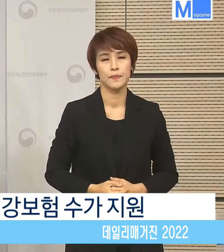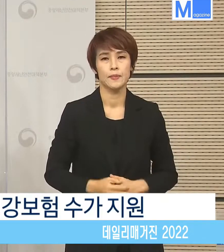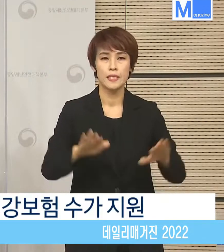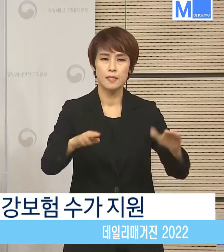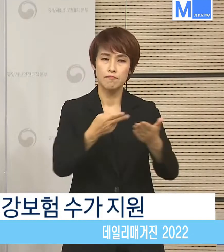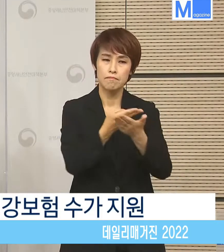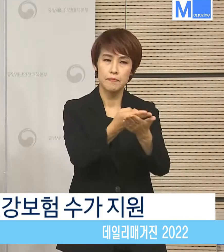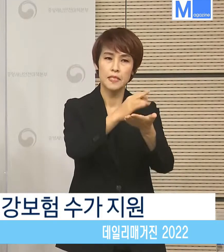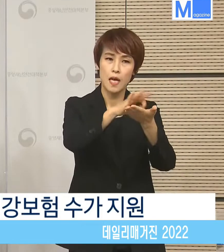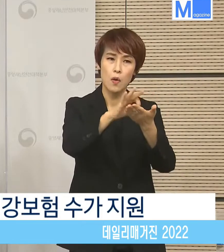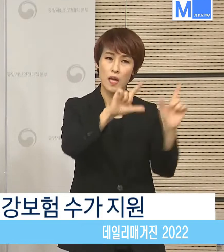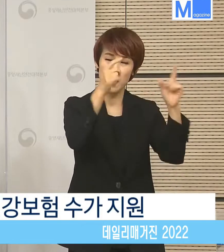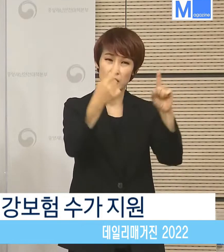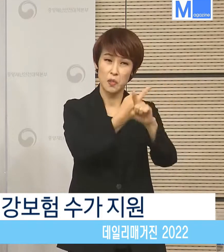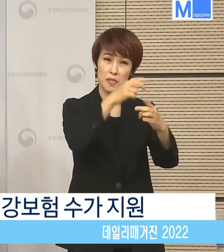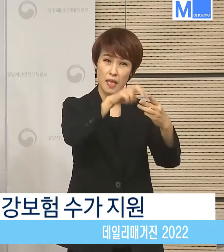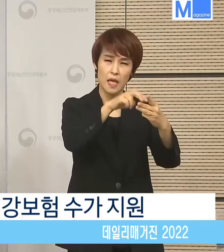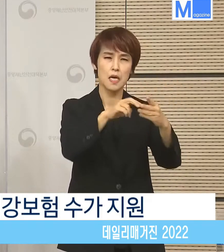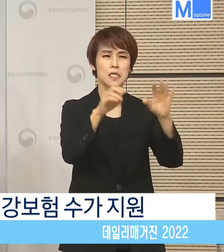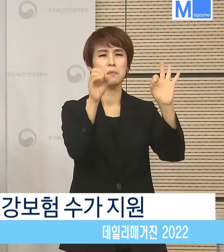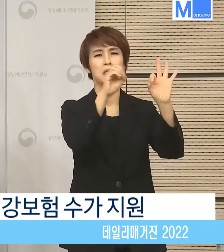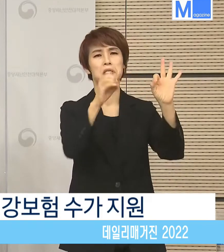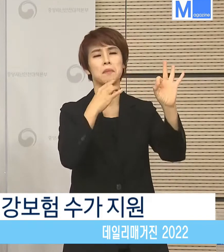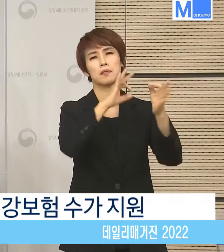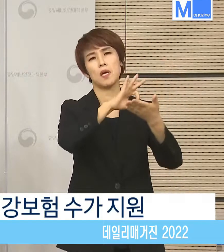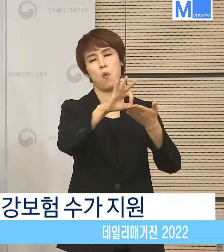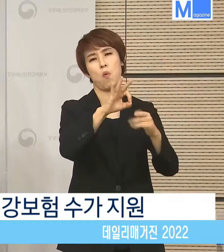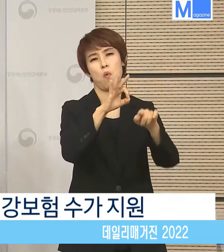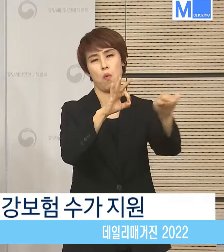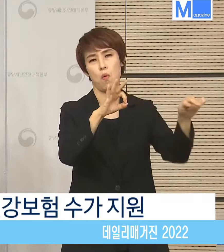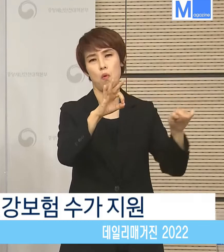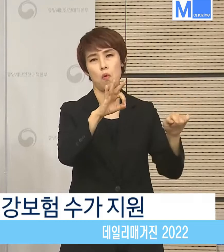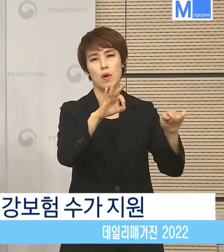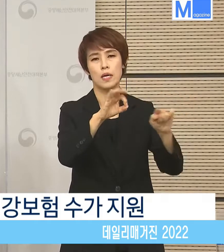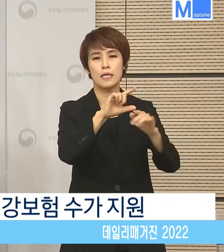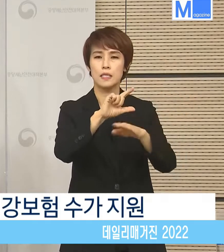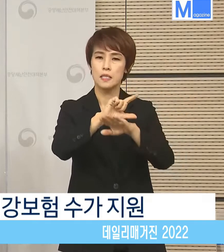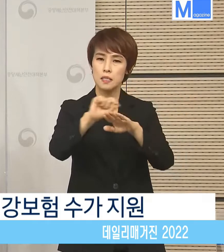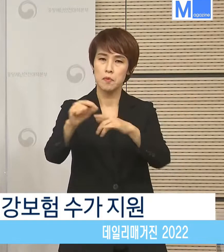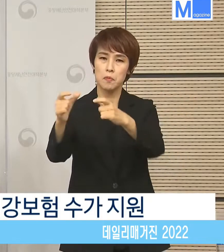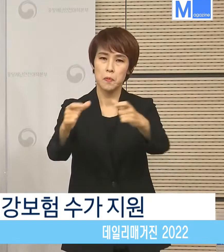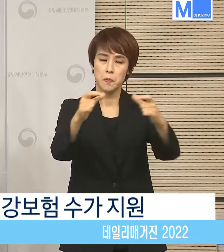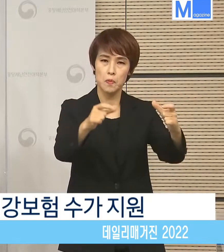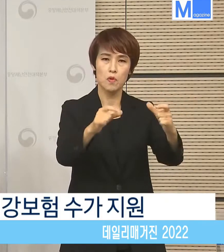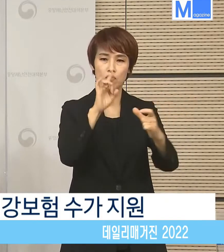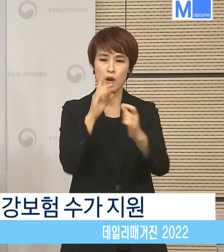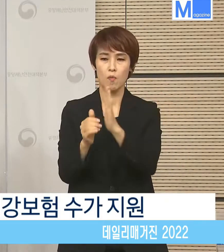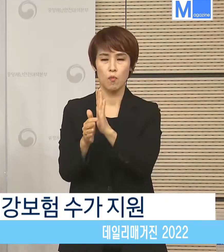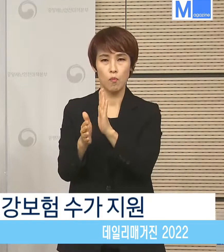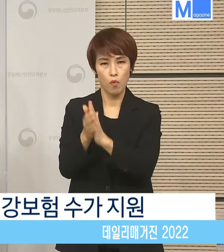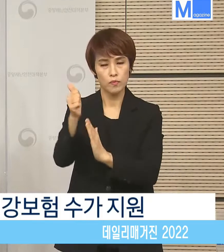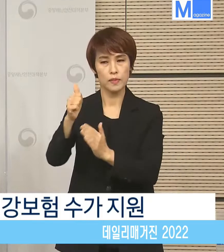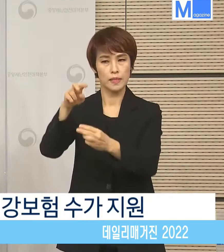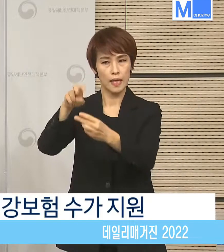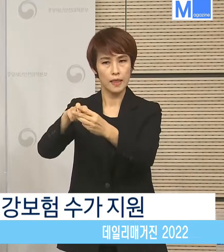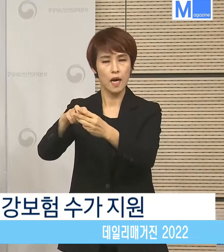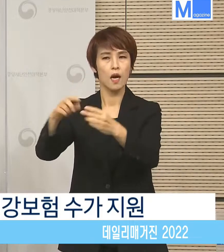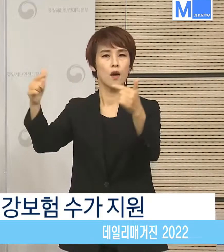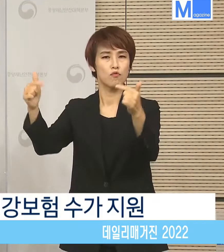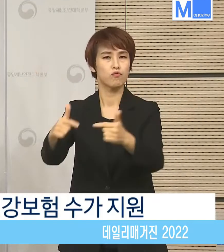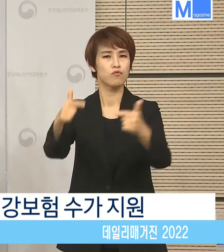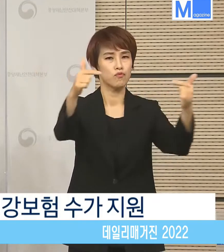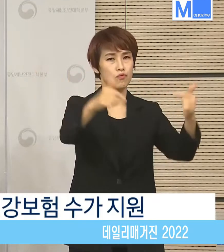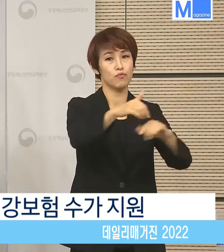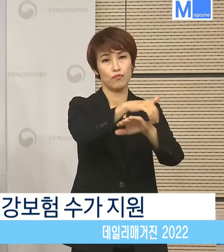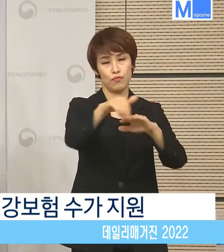현재 가동률이 10%대에 불과하여 각 지자체별 센터와 중수본센터 모두 단계적으로 축소할